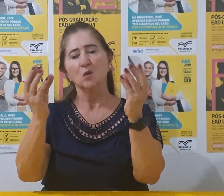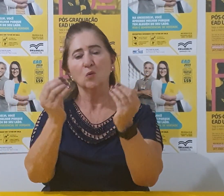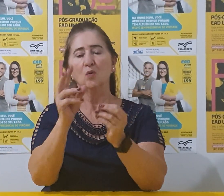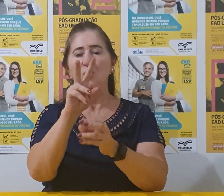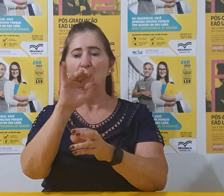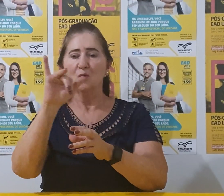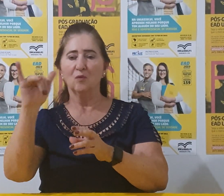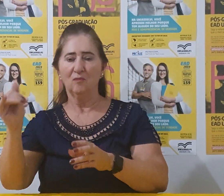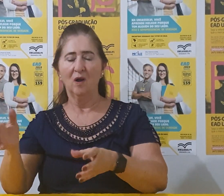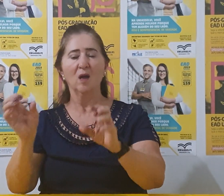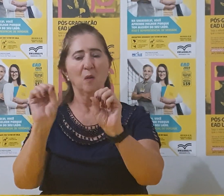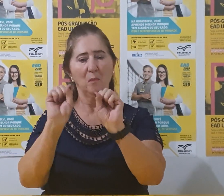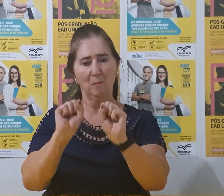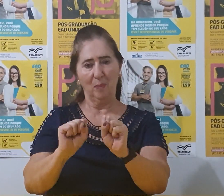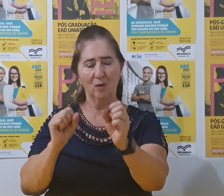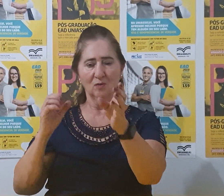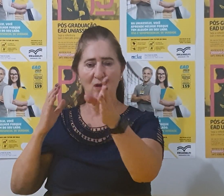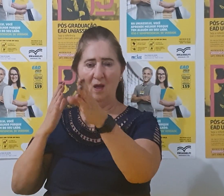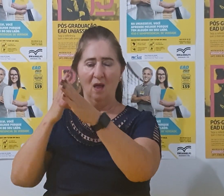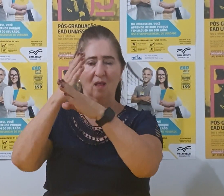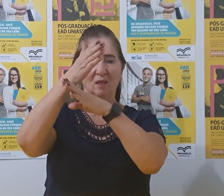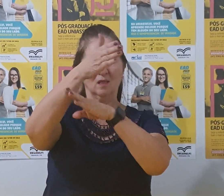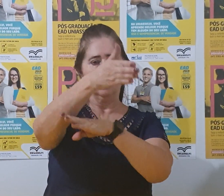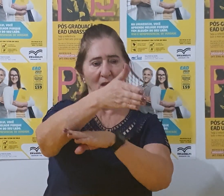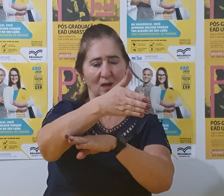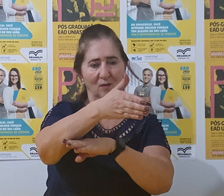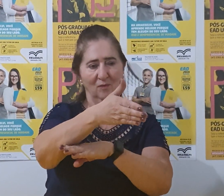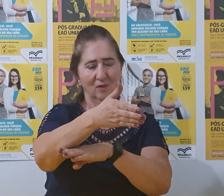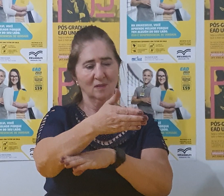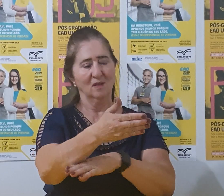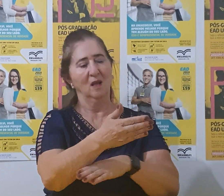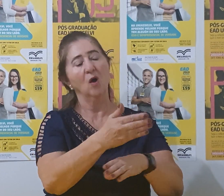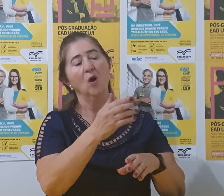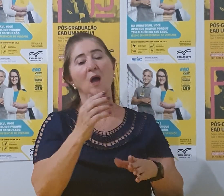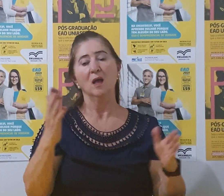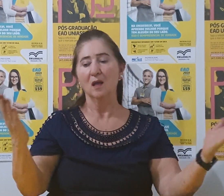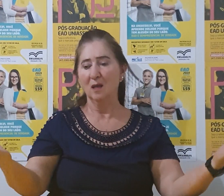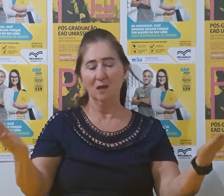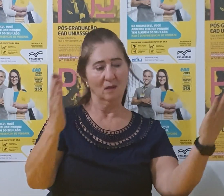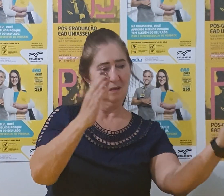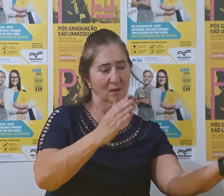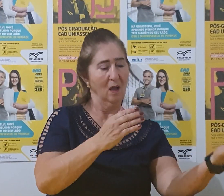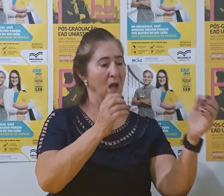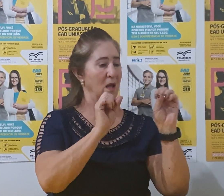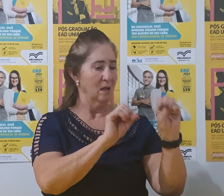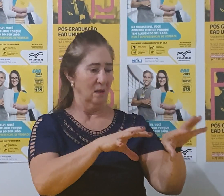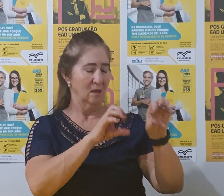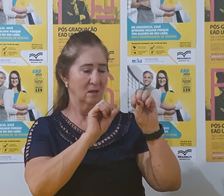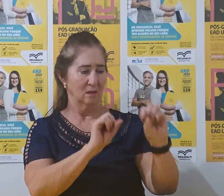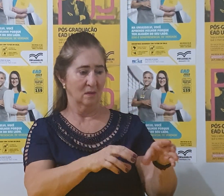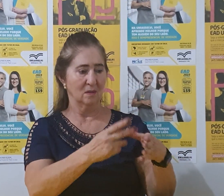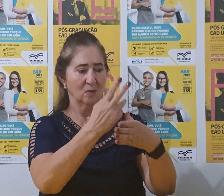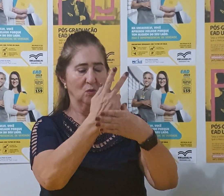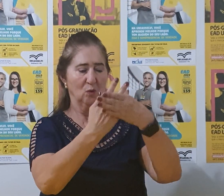a travessia para a educação unilateral, integral ou politécnica,